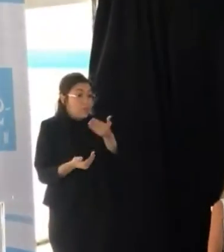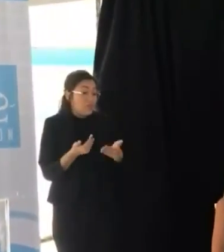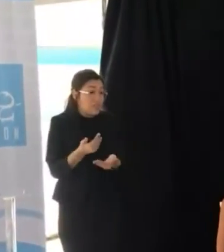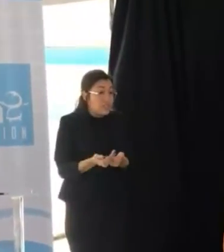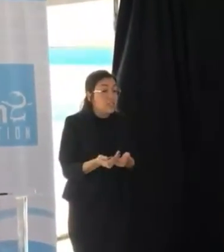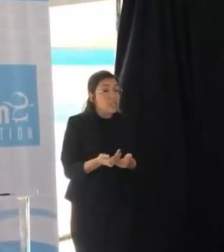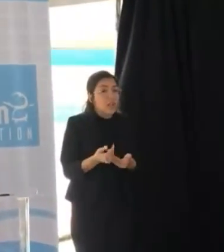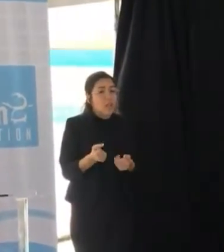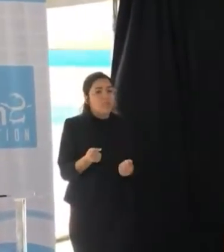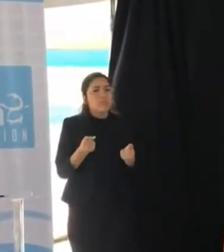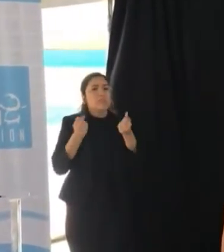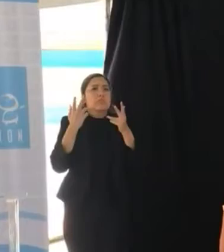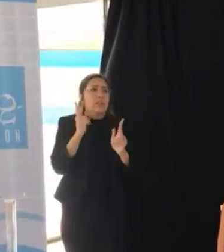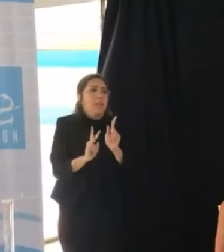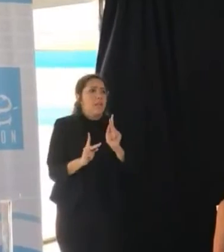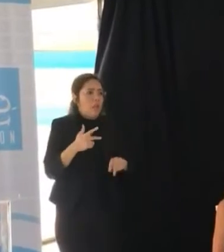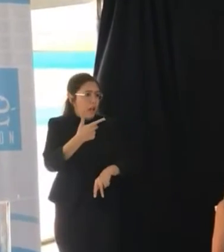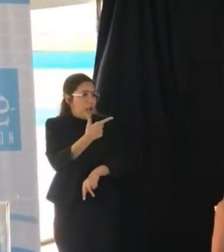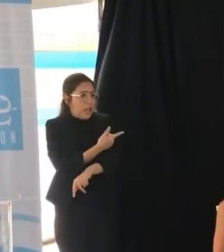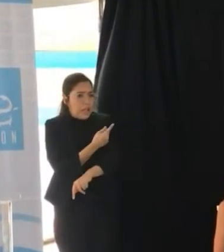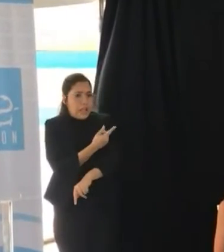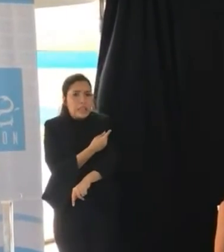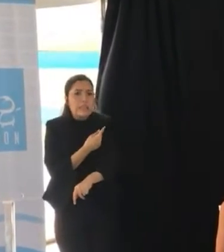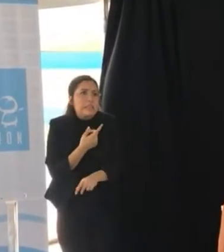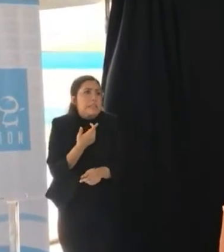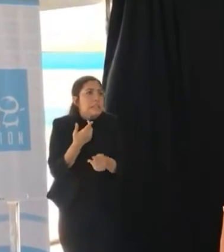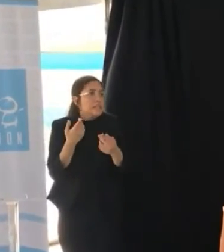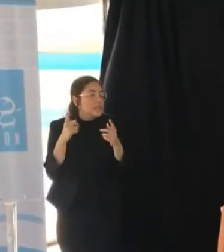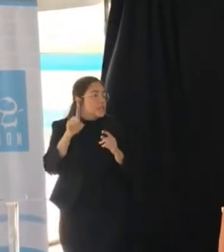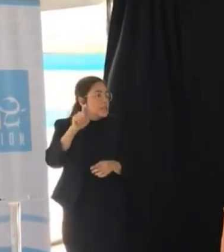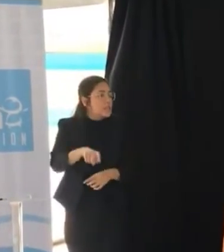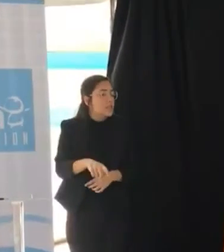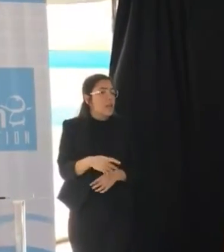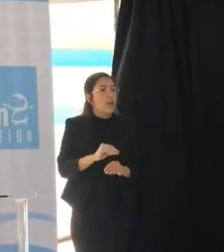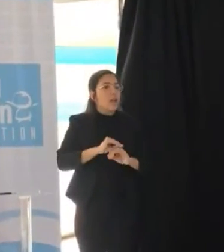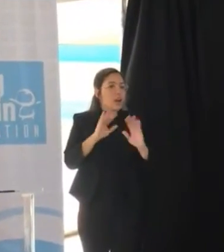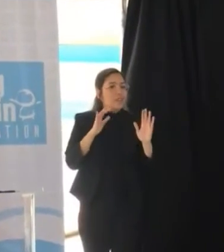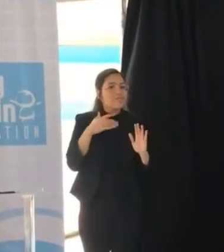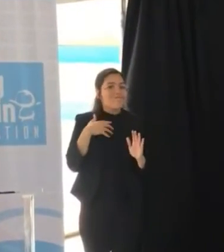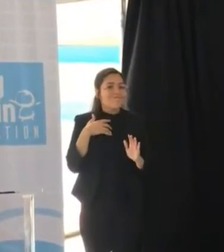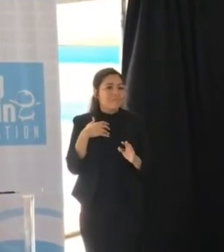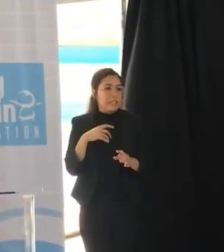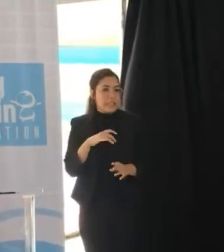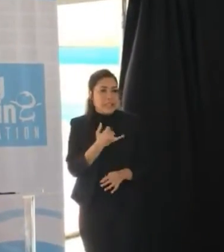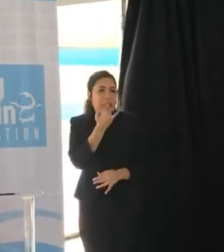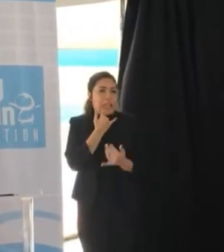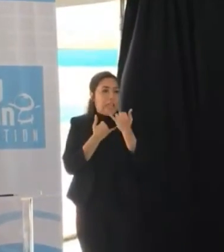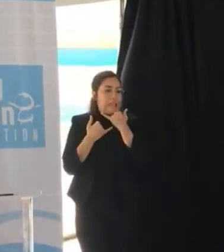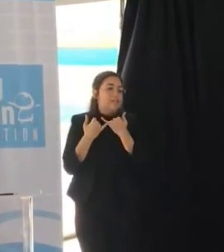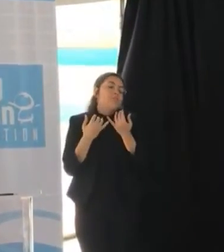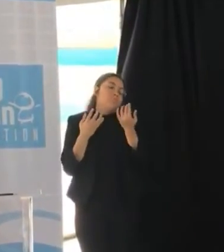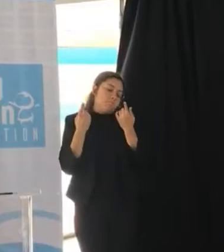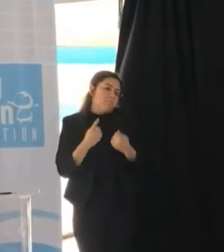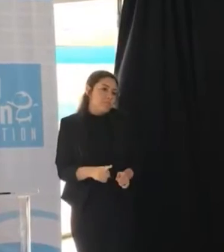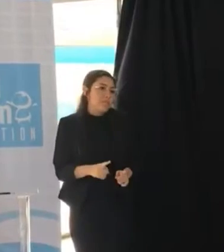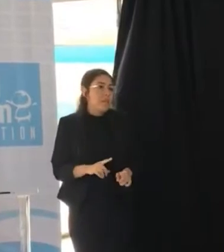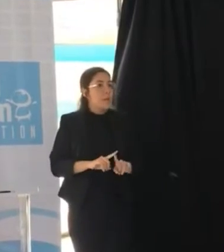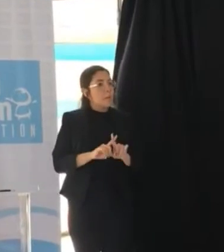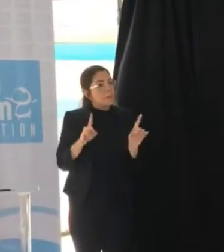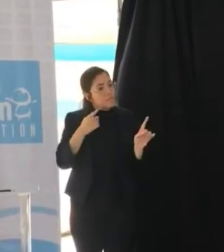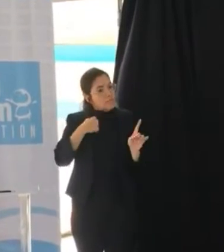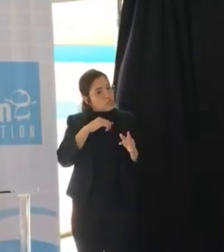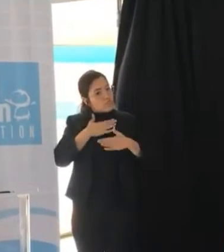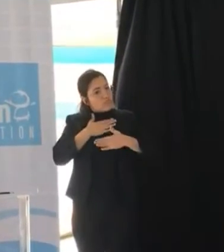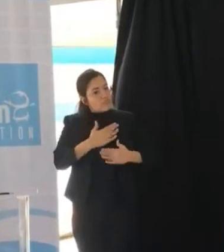cantidad de personas, siempre, obviamente, se cometen, ¿verdad?, errores. Y siempre nosotros estamos en la disposición de poder arreglar